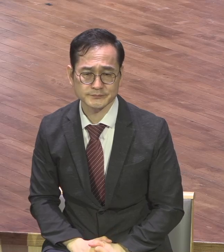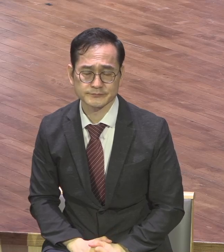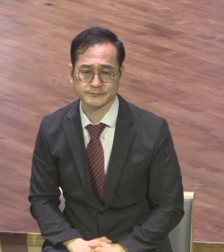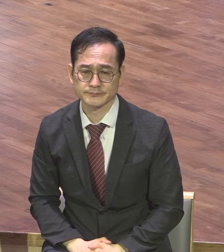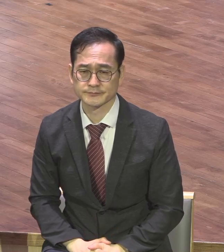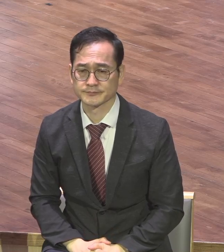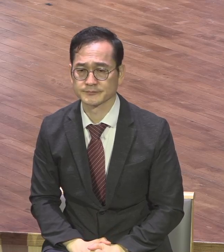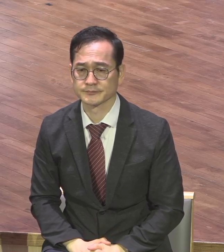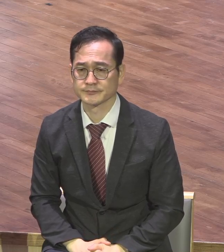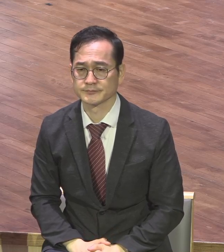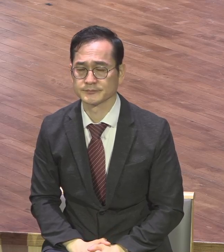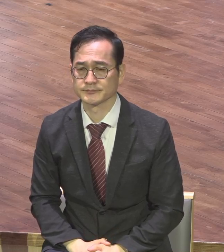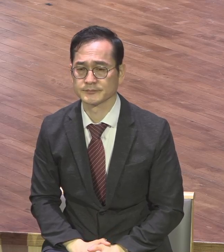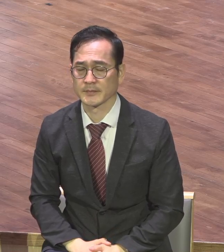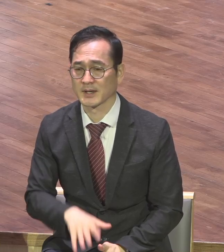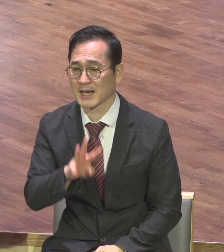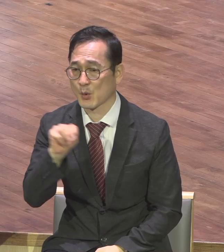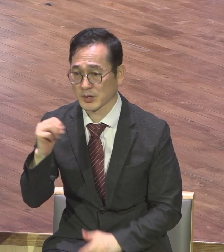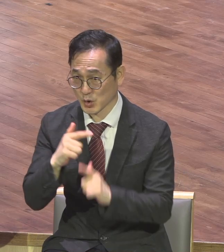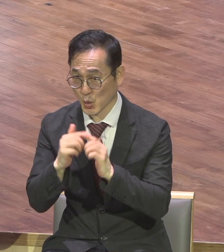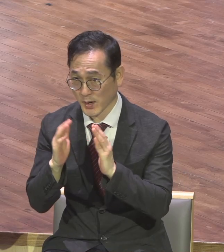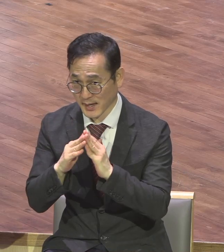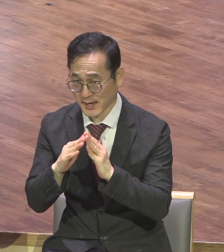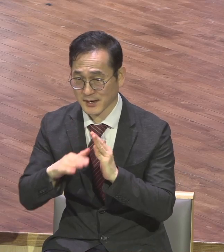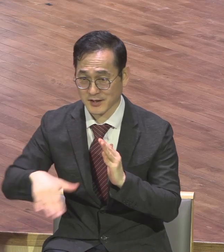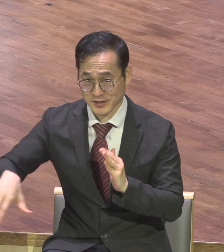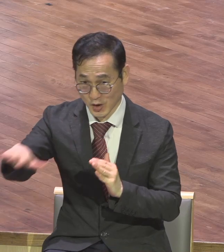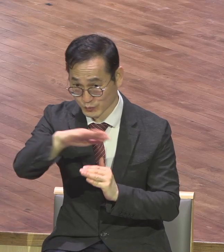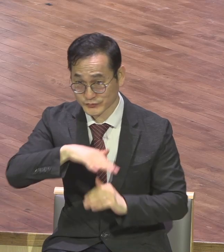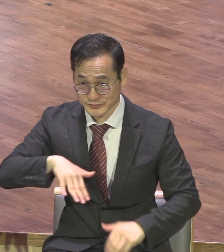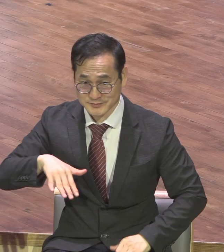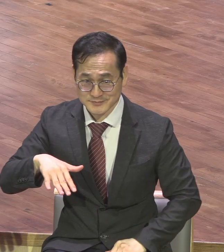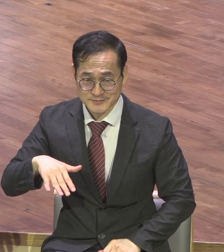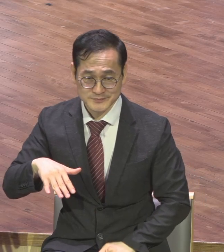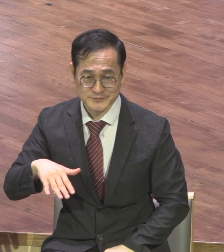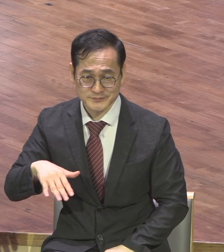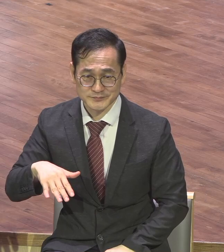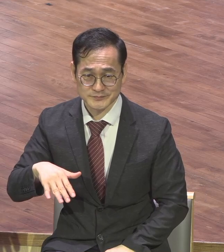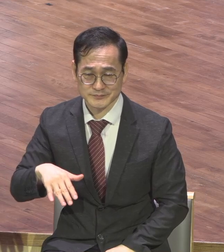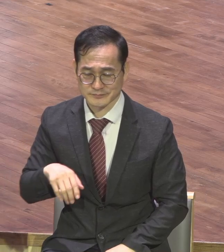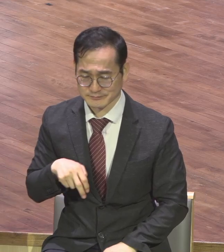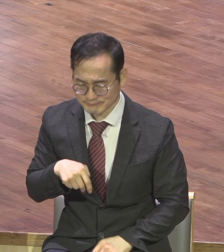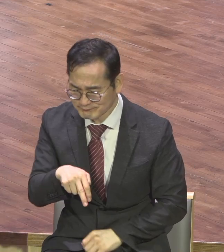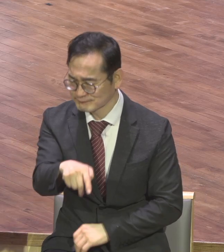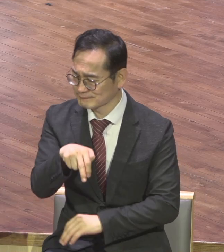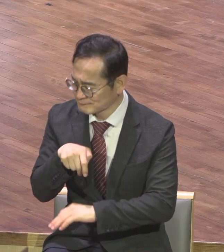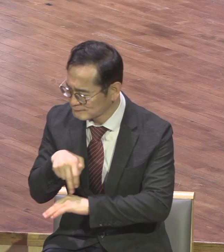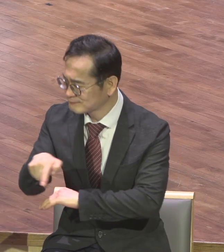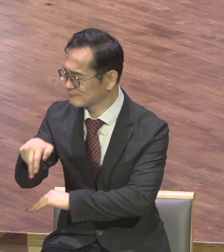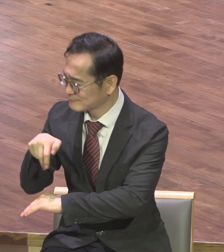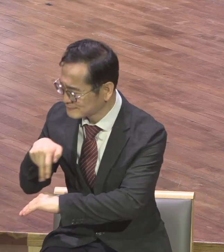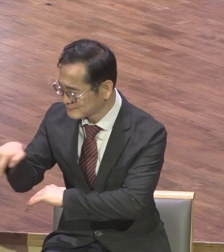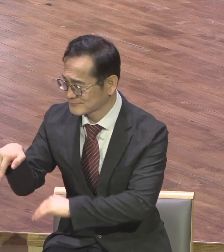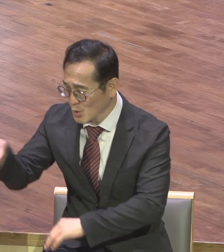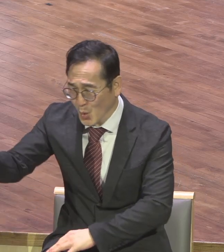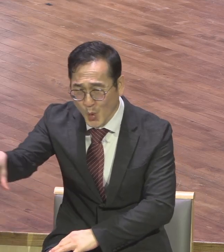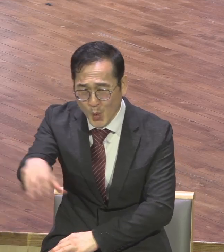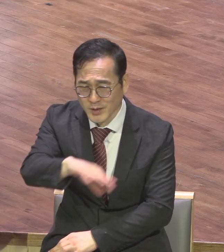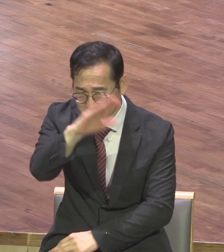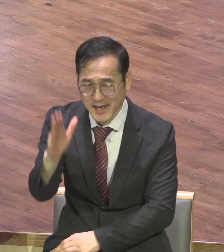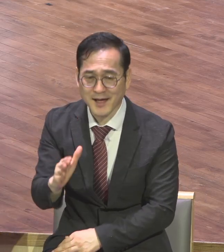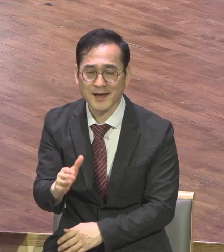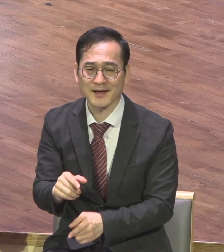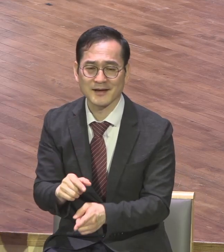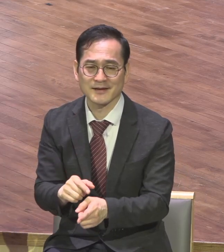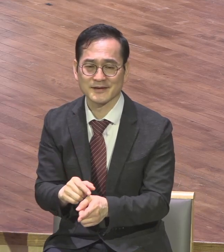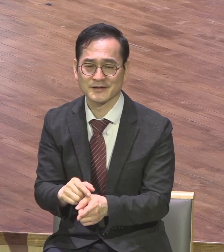국내외적으로 우리 영계 모든 성도들이 한 발걸음 발걸음마다 예수님께서 화평을 이루신 목적인